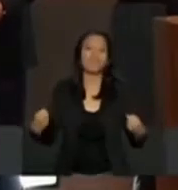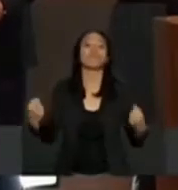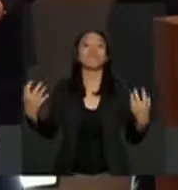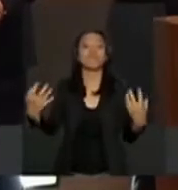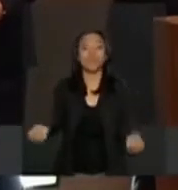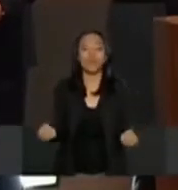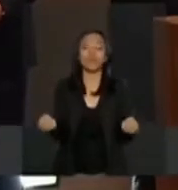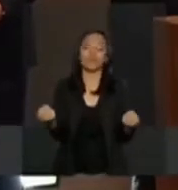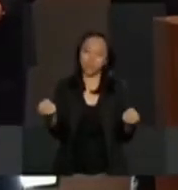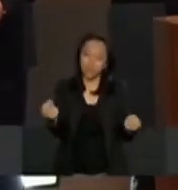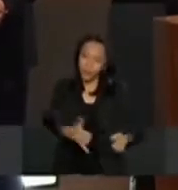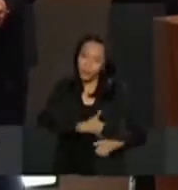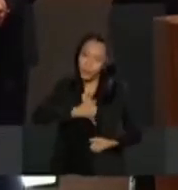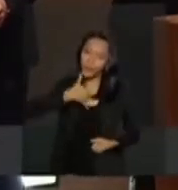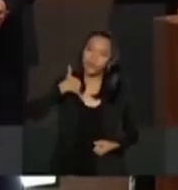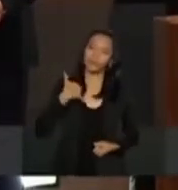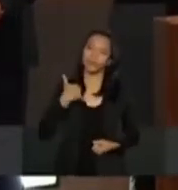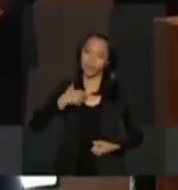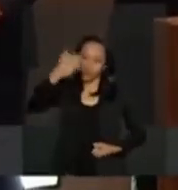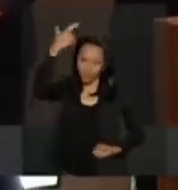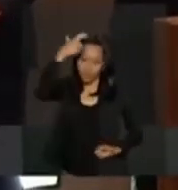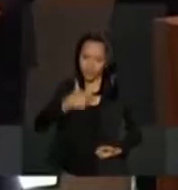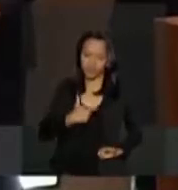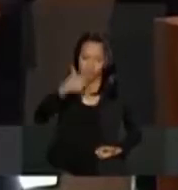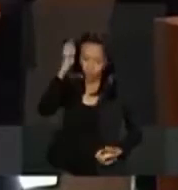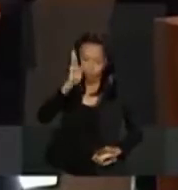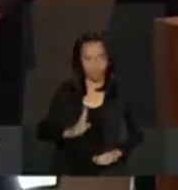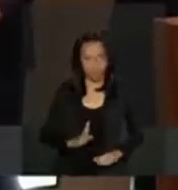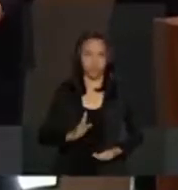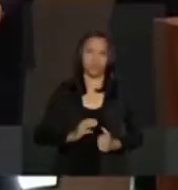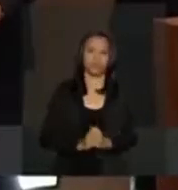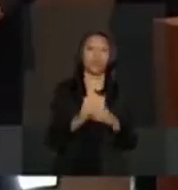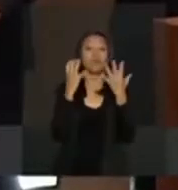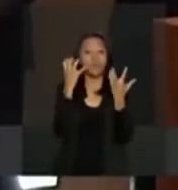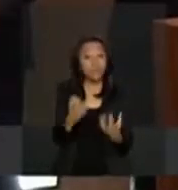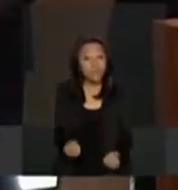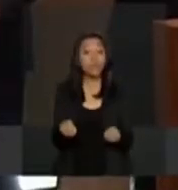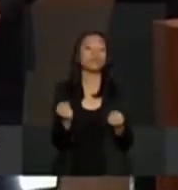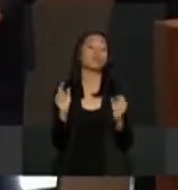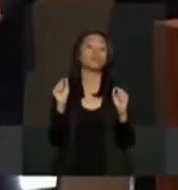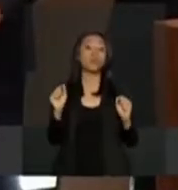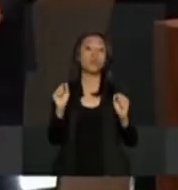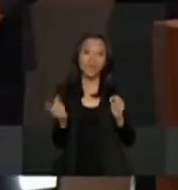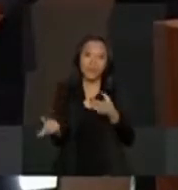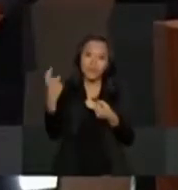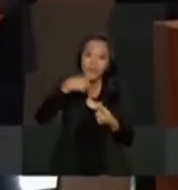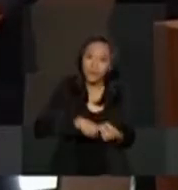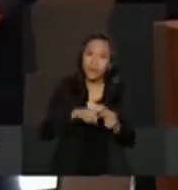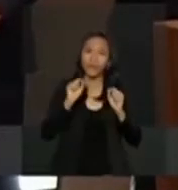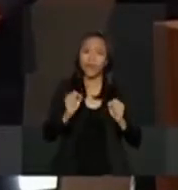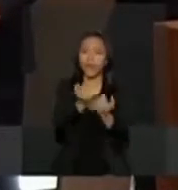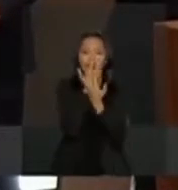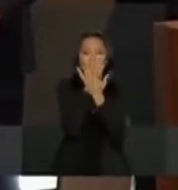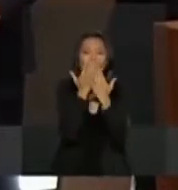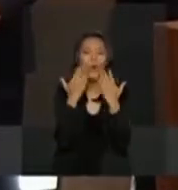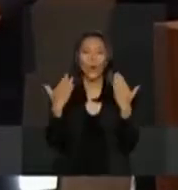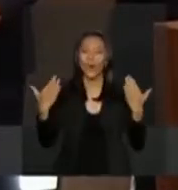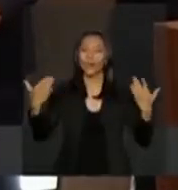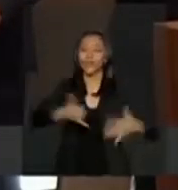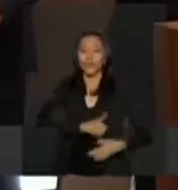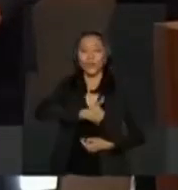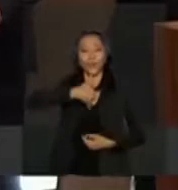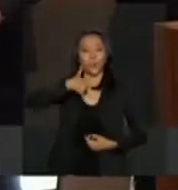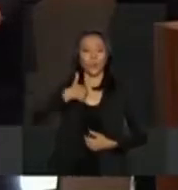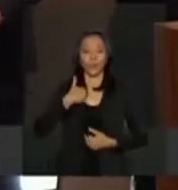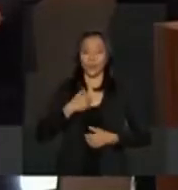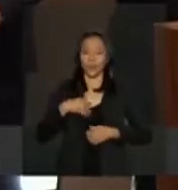vamos resgatar o orgulho de ser brasileiro. Vamos resgatar o orgulho pelas cores da nossa bandeira e